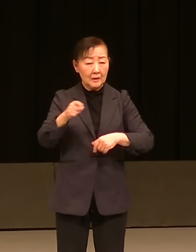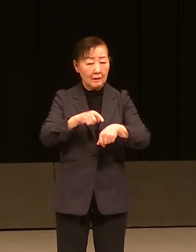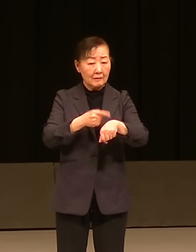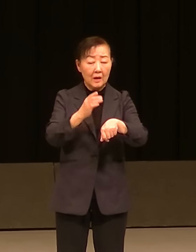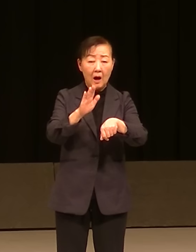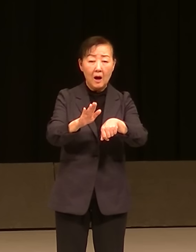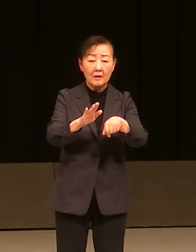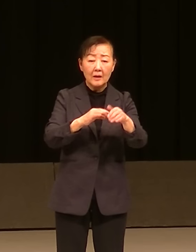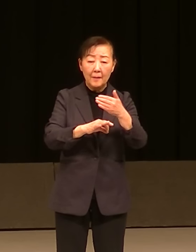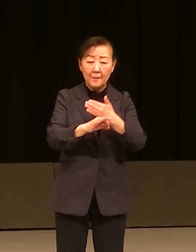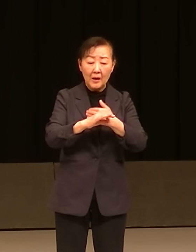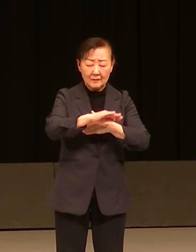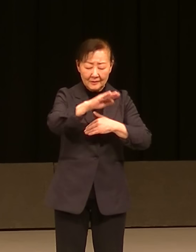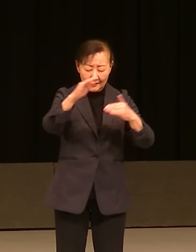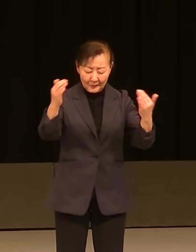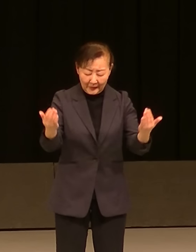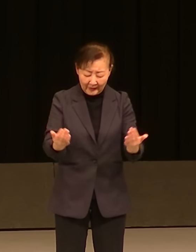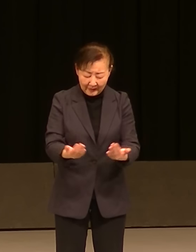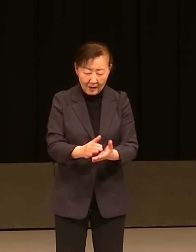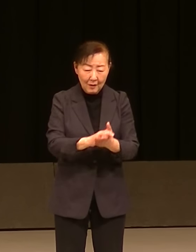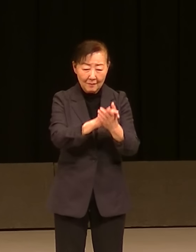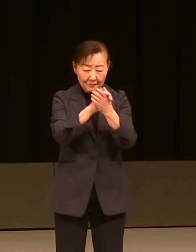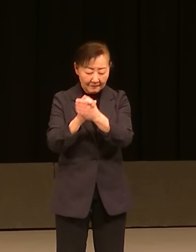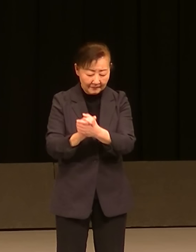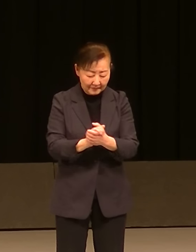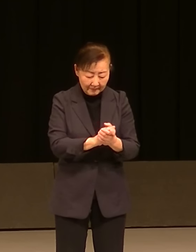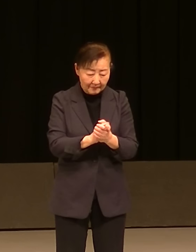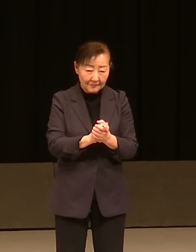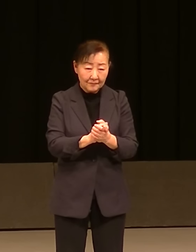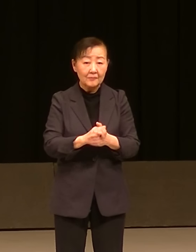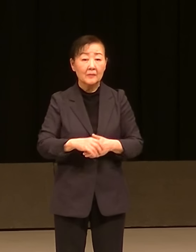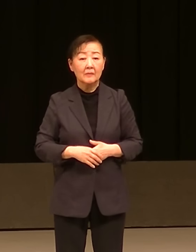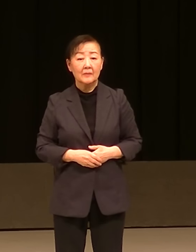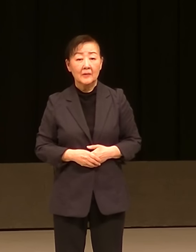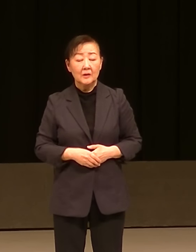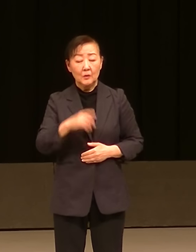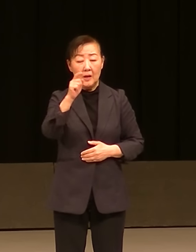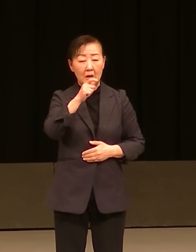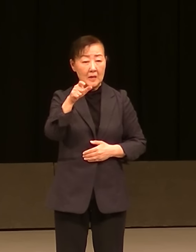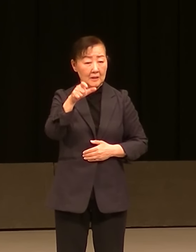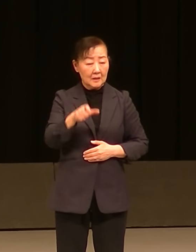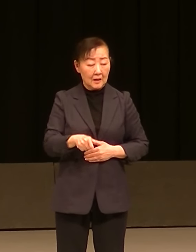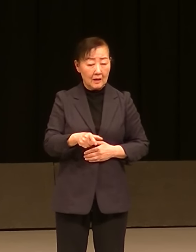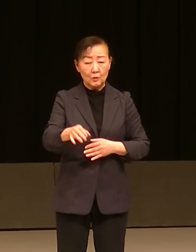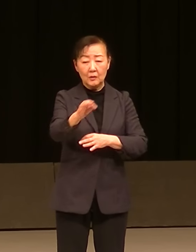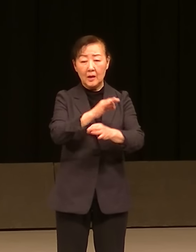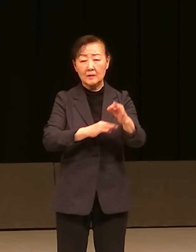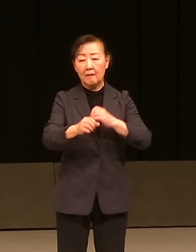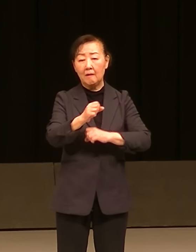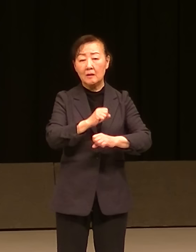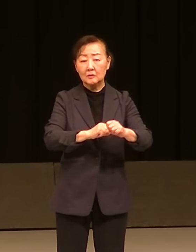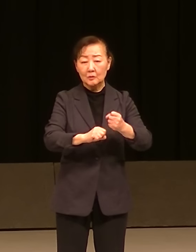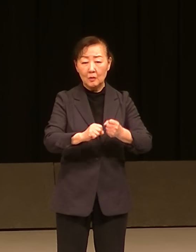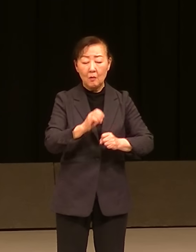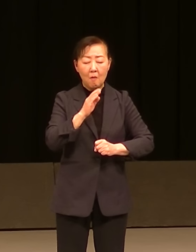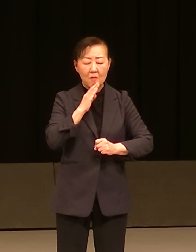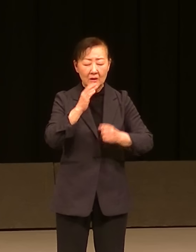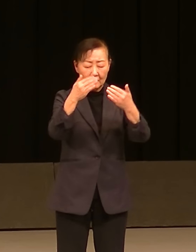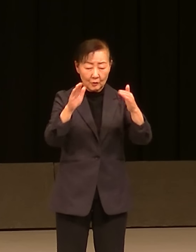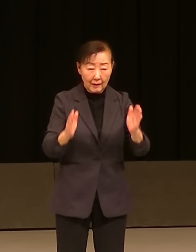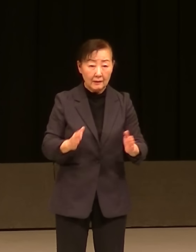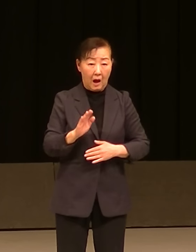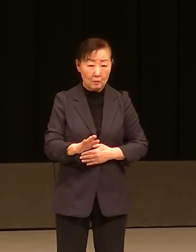おいて、全ては丸く収まっていくのだと。それが人間による経済活動の本来の姿